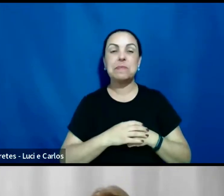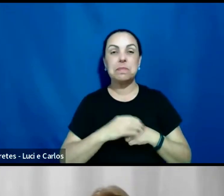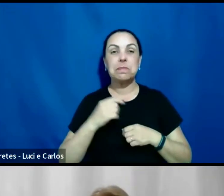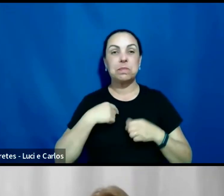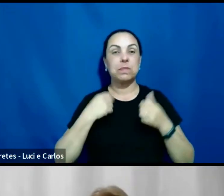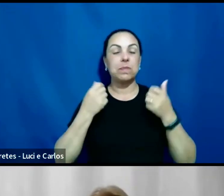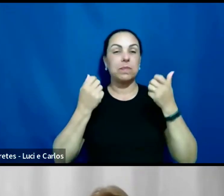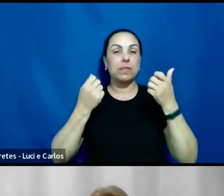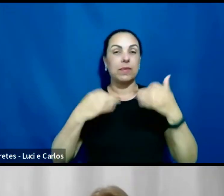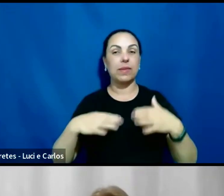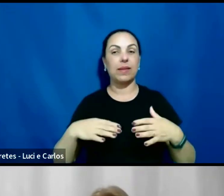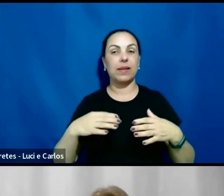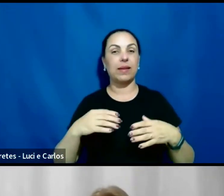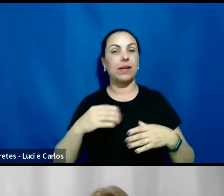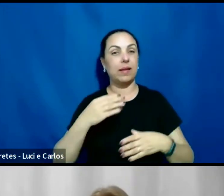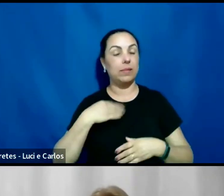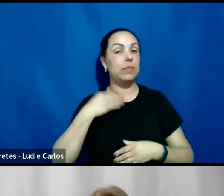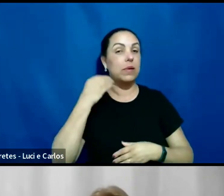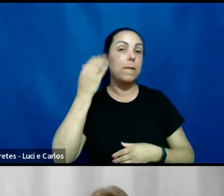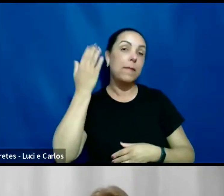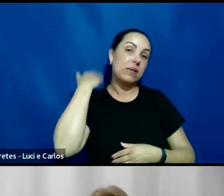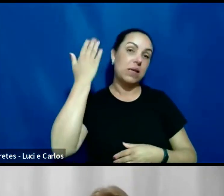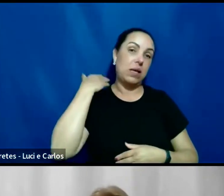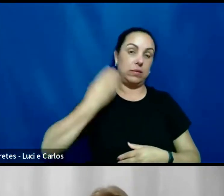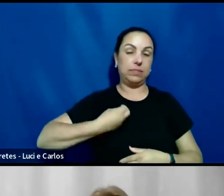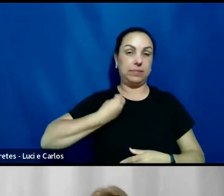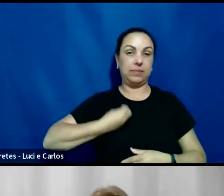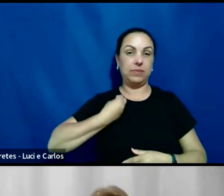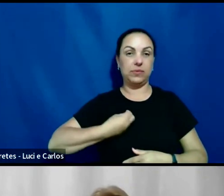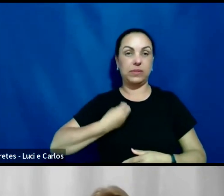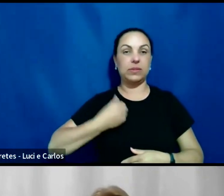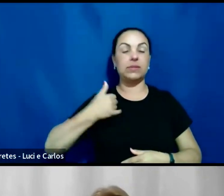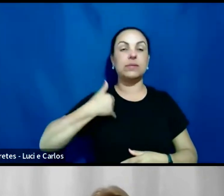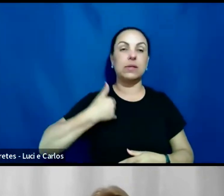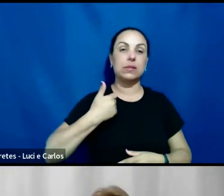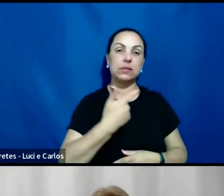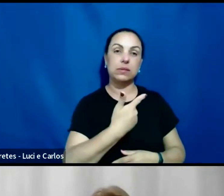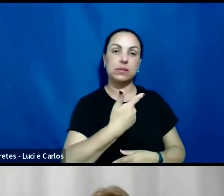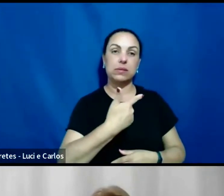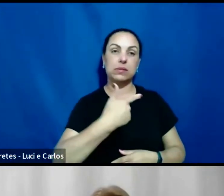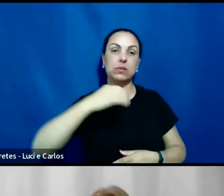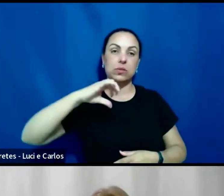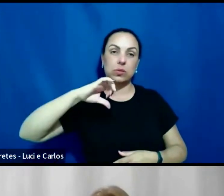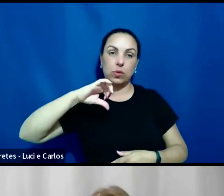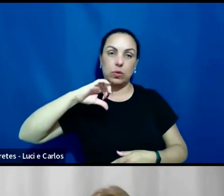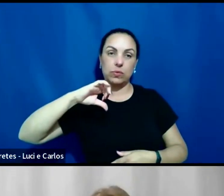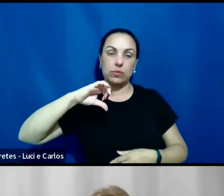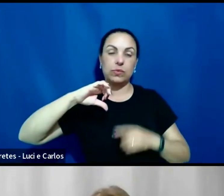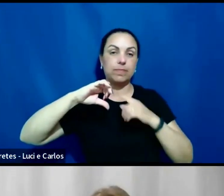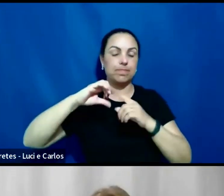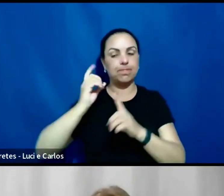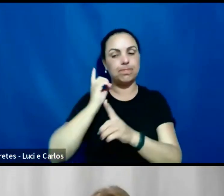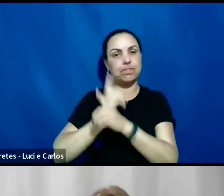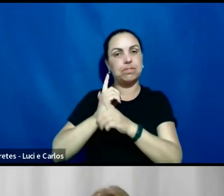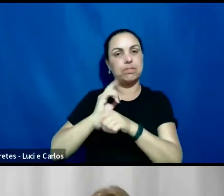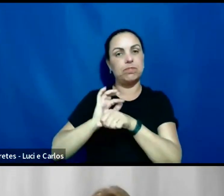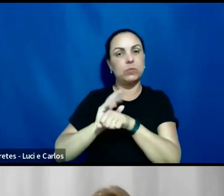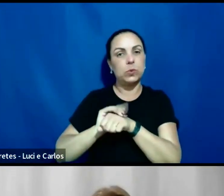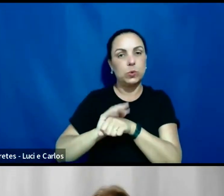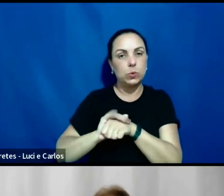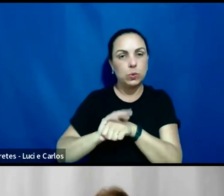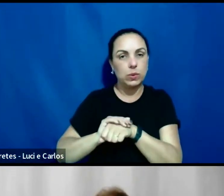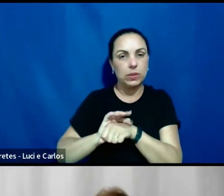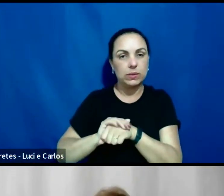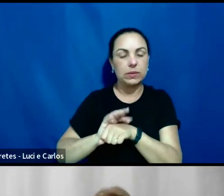Então, vamos lá, vou contar a minha experiência. Aos 29 anos, eu descobri uma doença